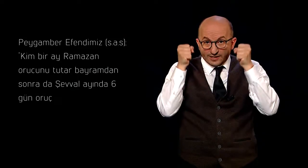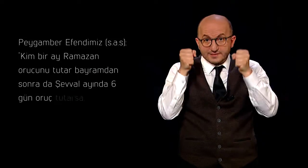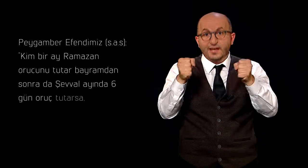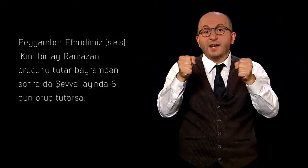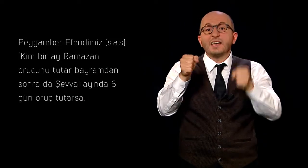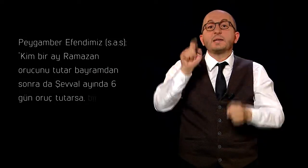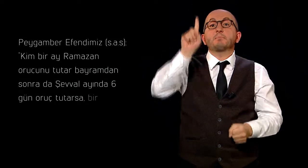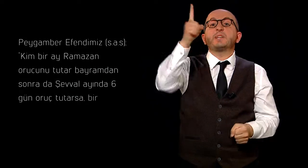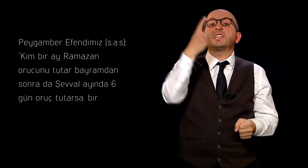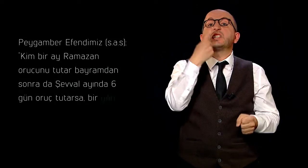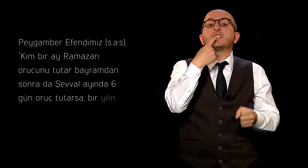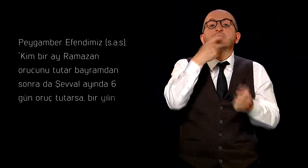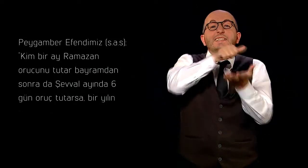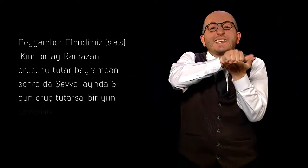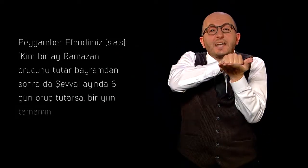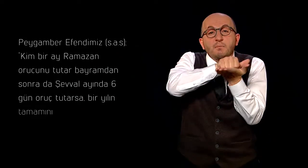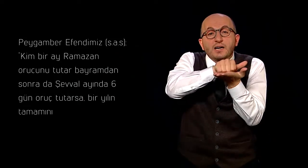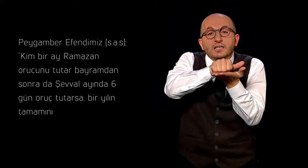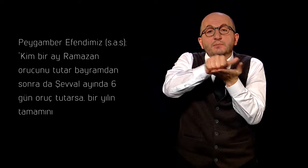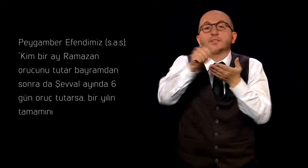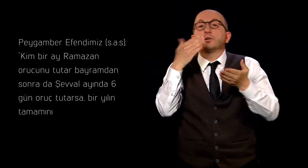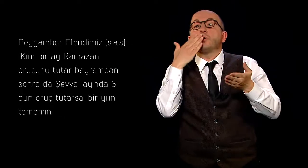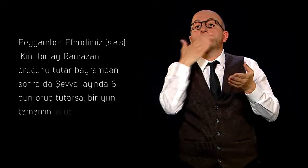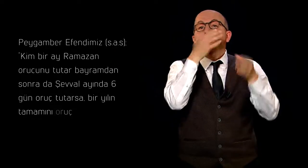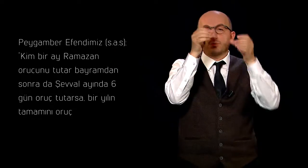tutarsa, bir yılın tamamını